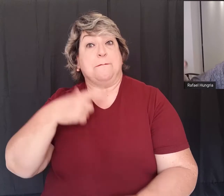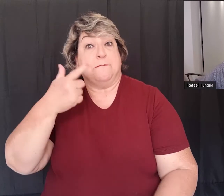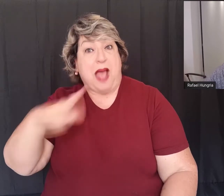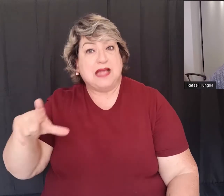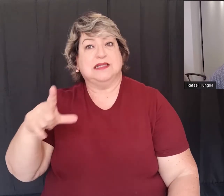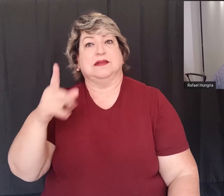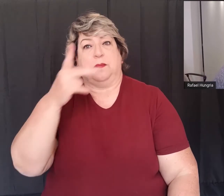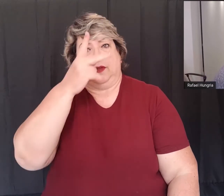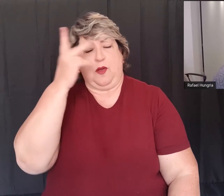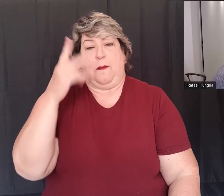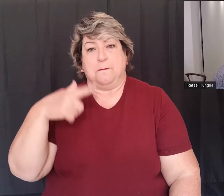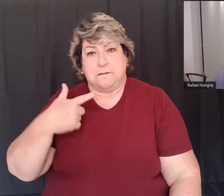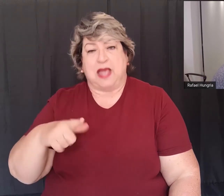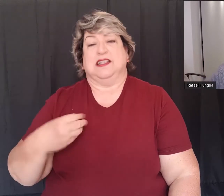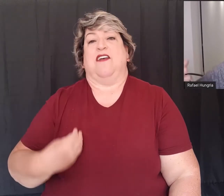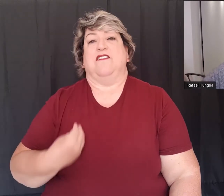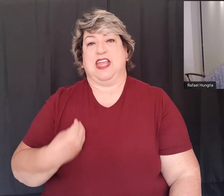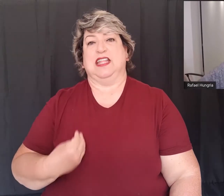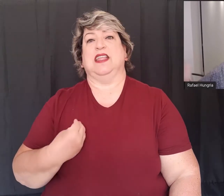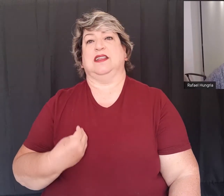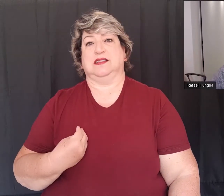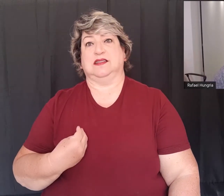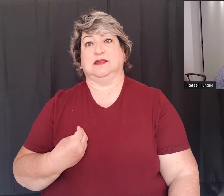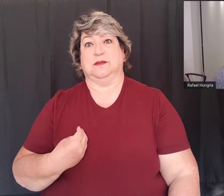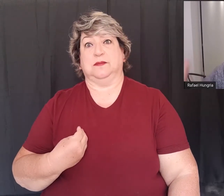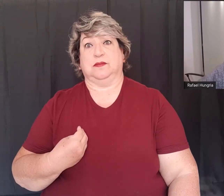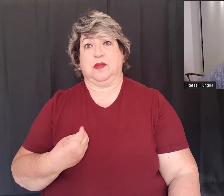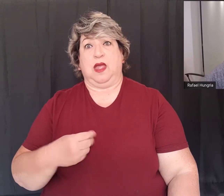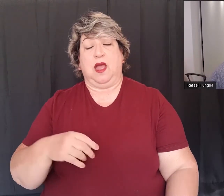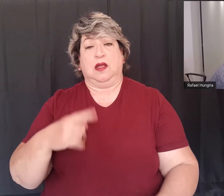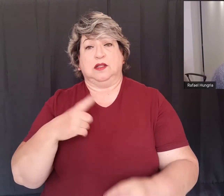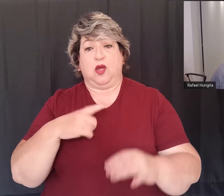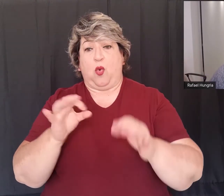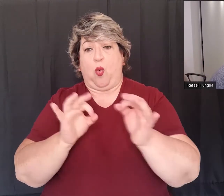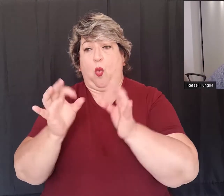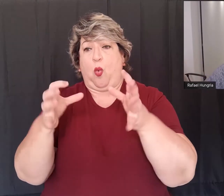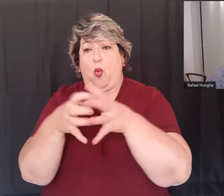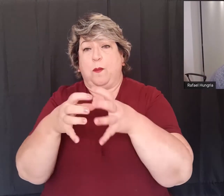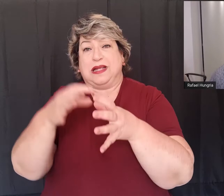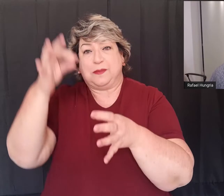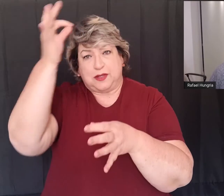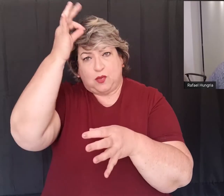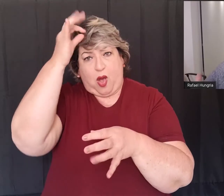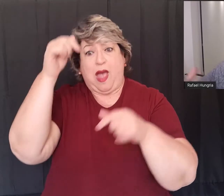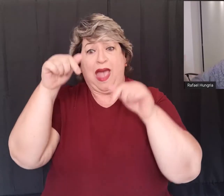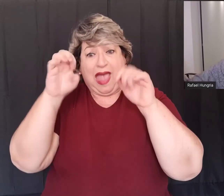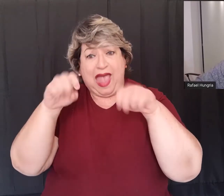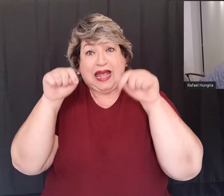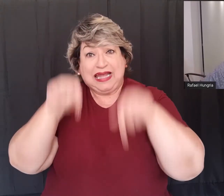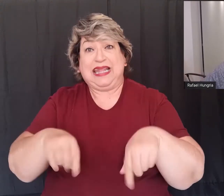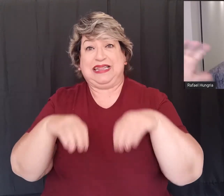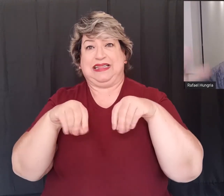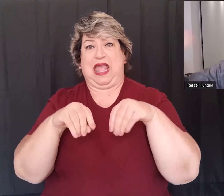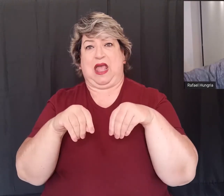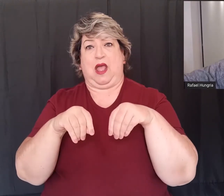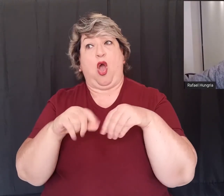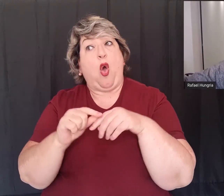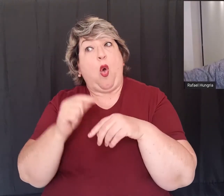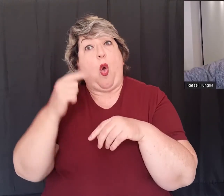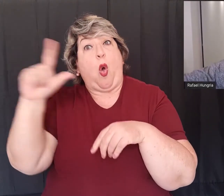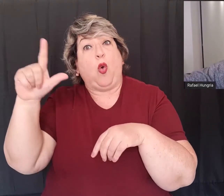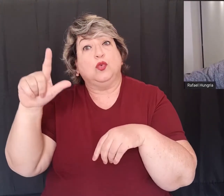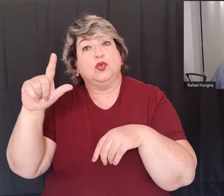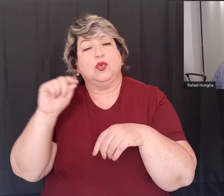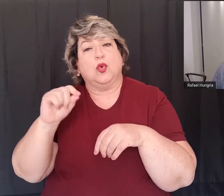vida espiritual, que nós conhecemos como plano espiritual, é aqui na Terra. Ainda é aqui. Faz parte da Terra, um outro